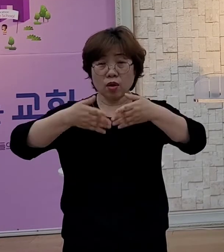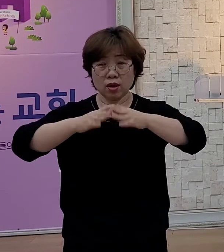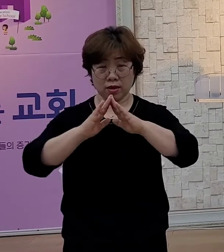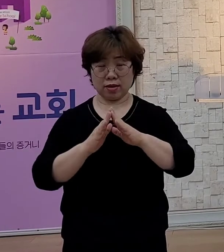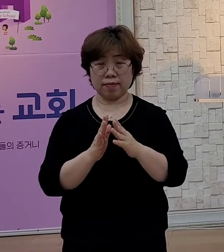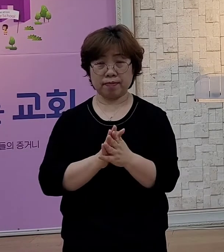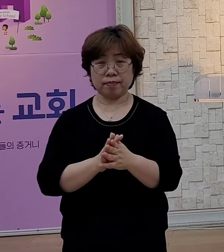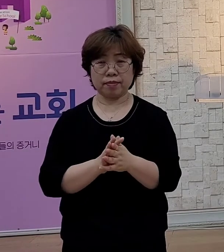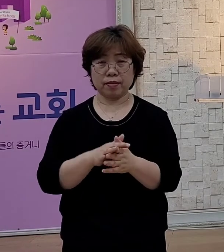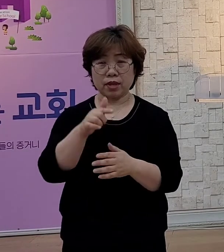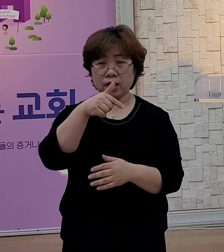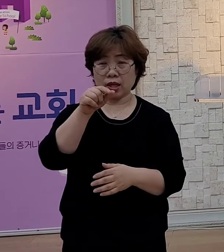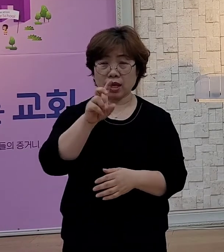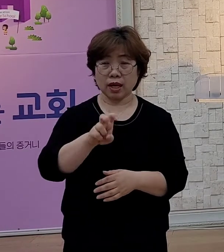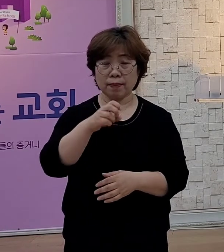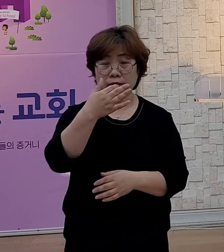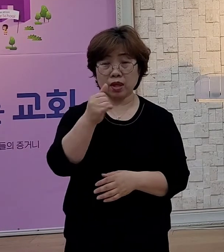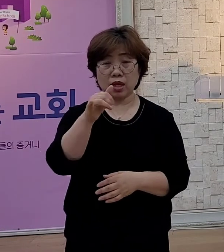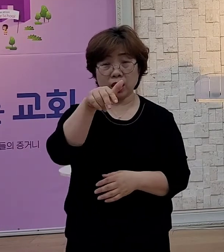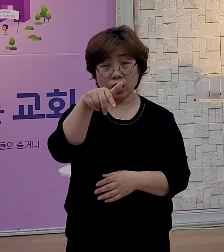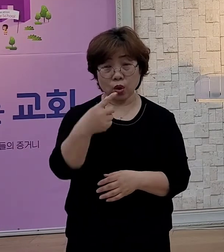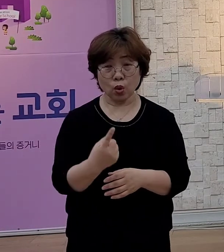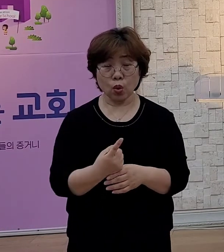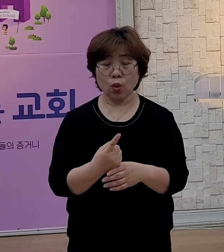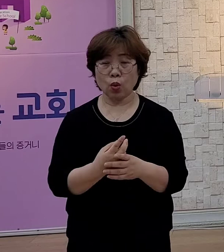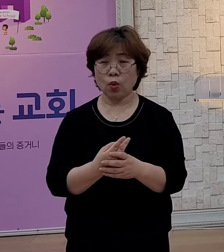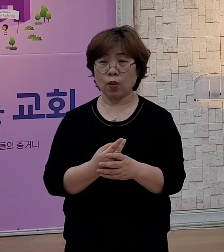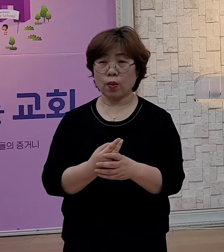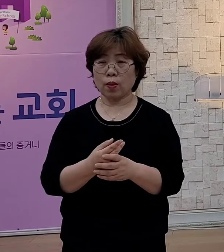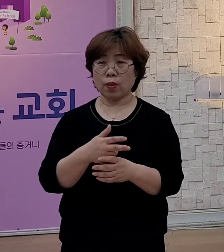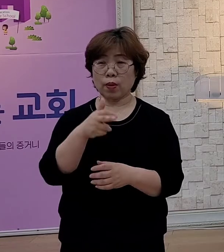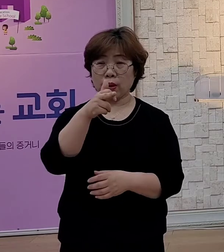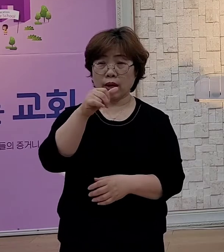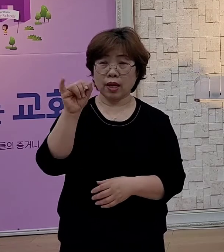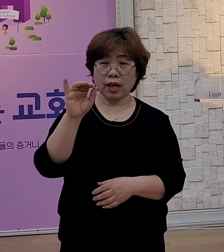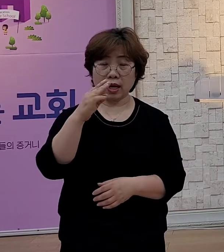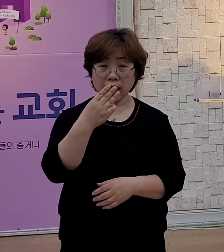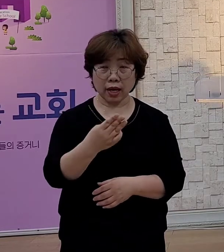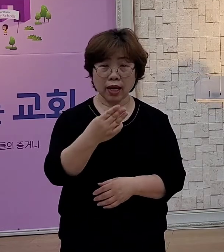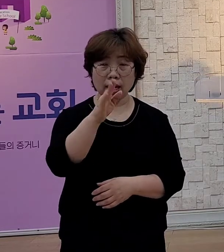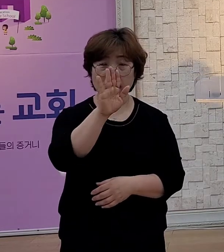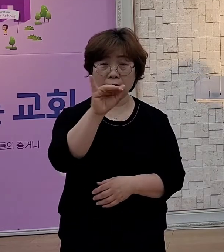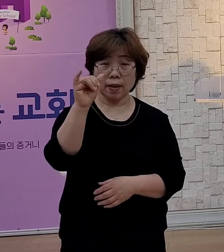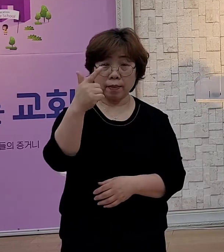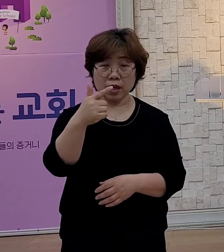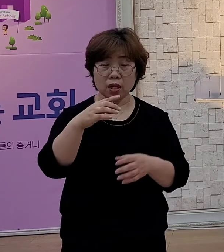장로교는 칼빈으로부터 이 장로교가 이제 형성됐는데,